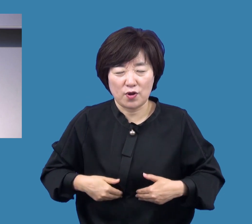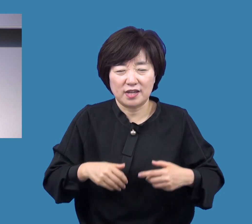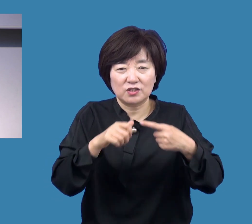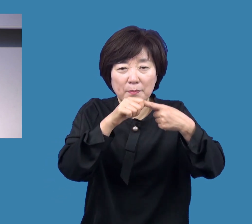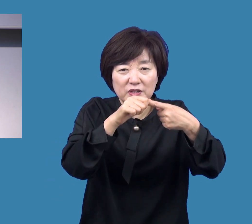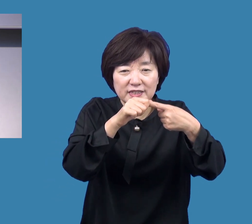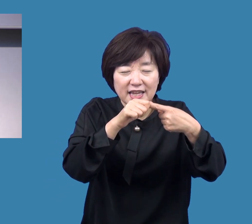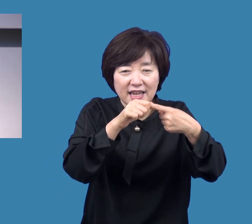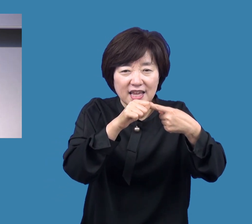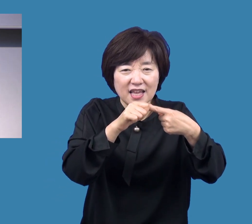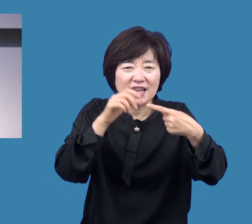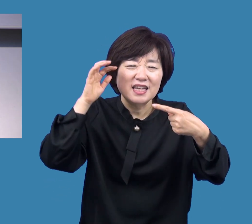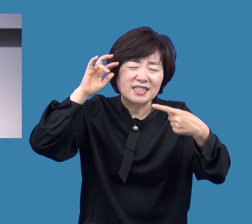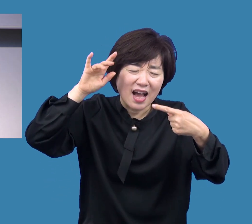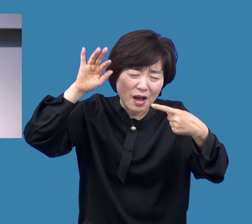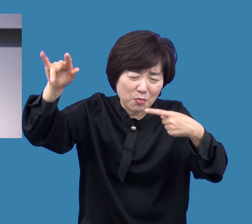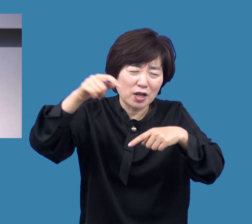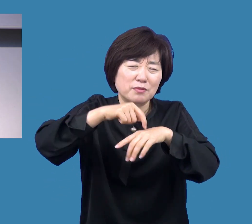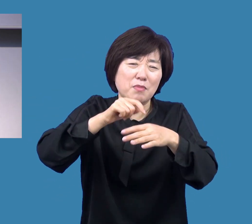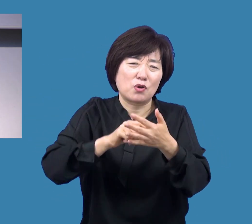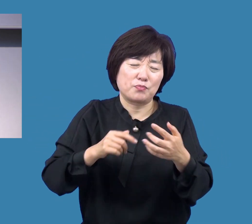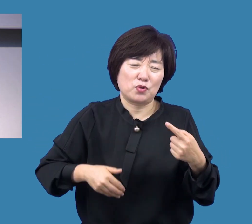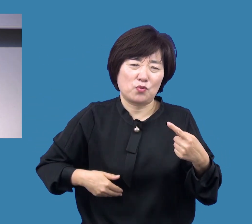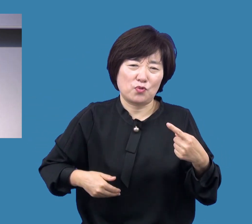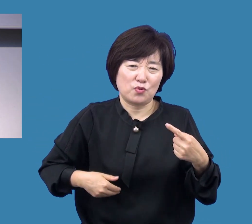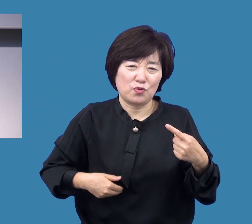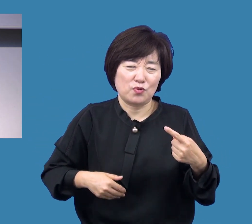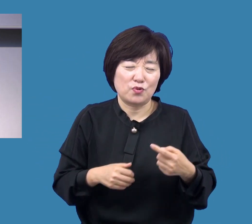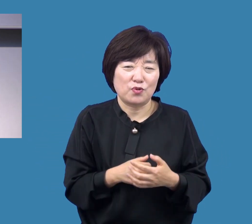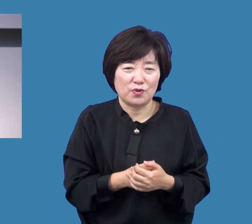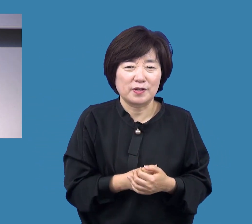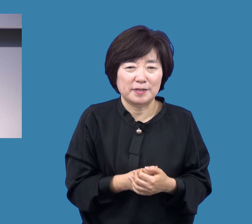있어야 되냐면 사모하는 마음이 있어야 돼요.